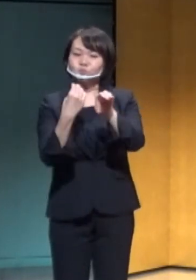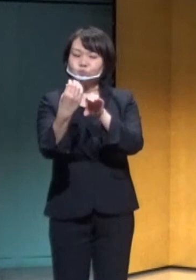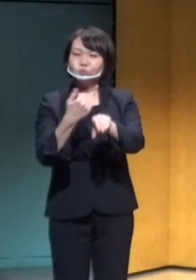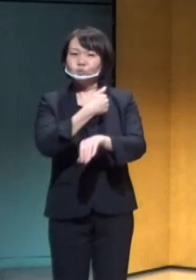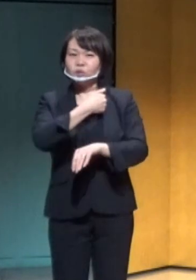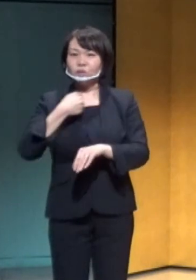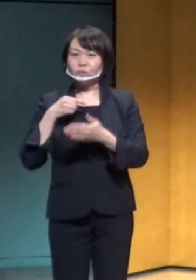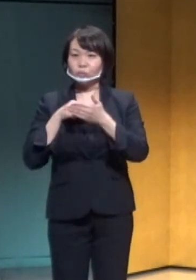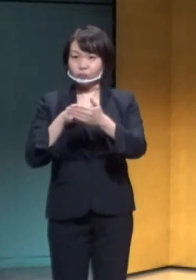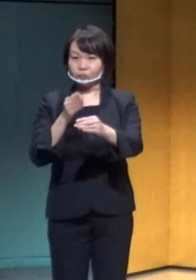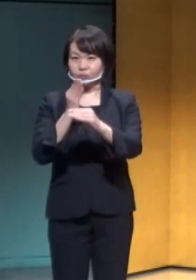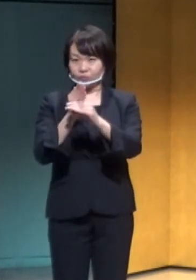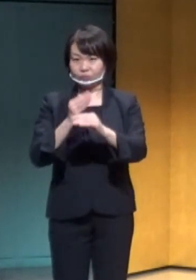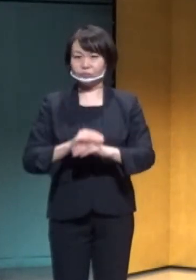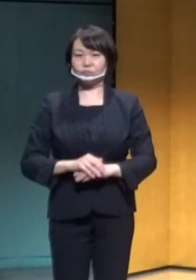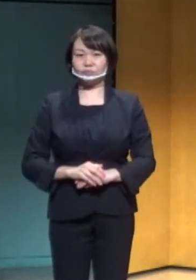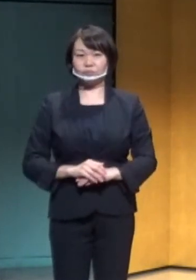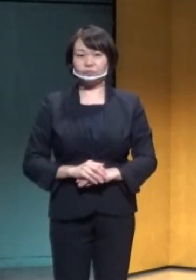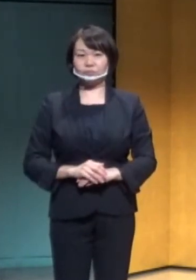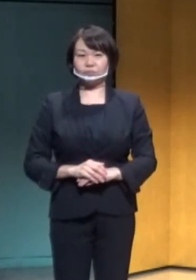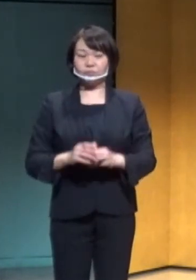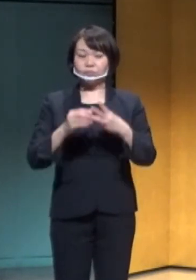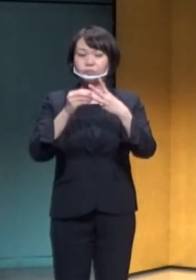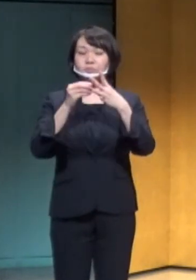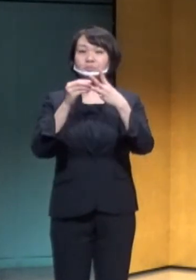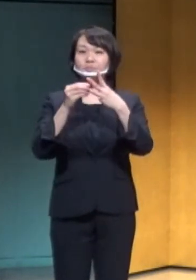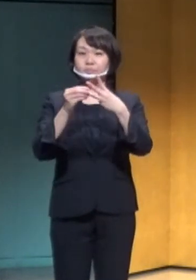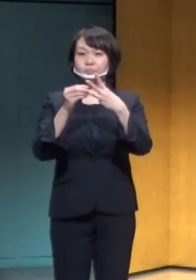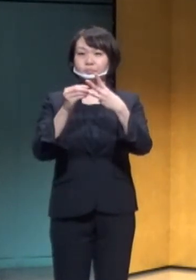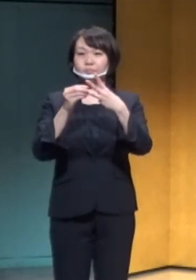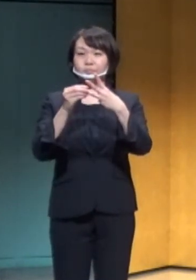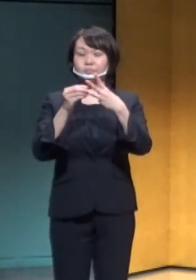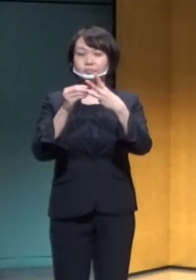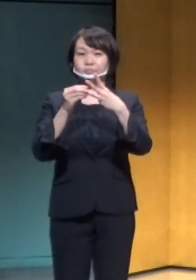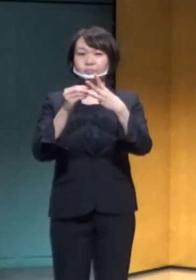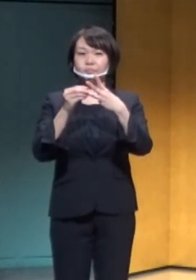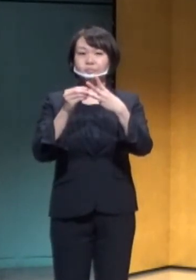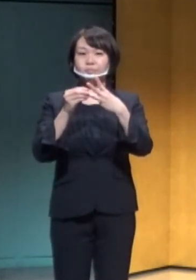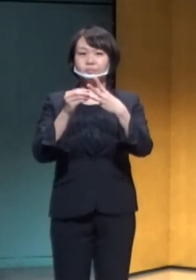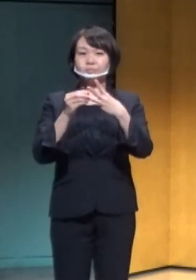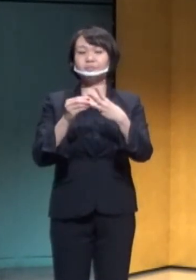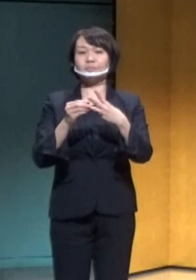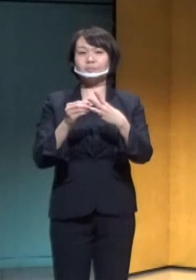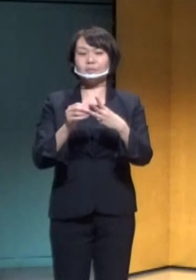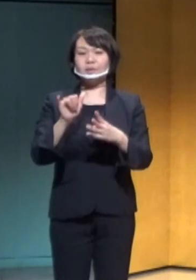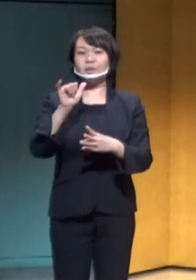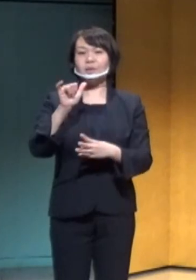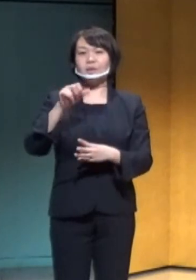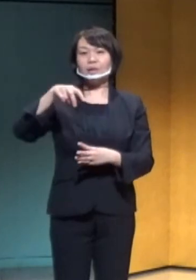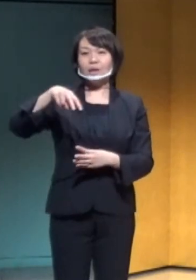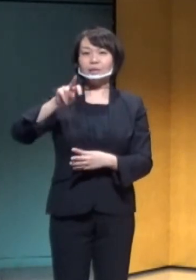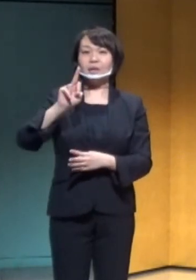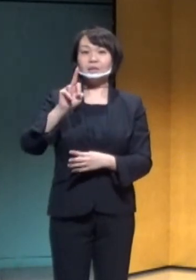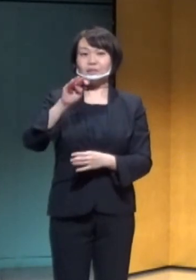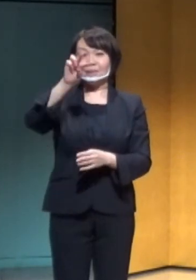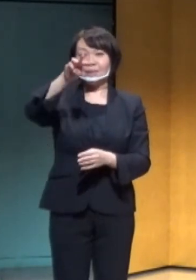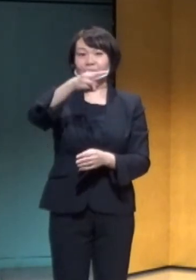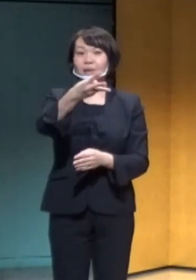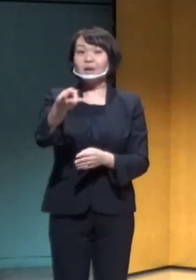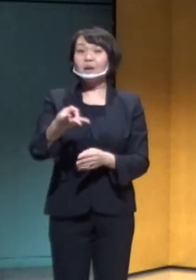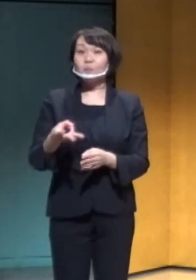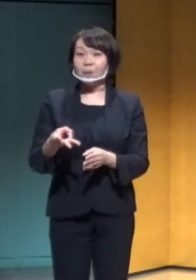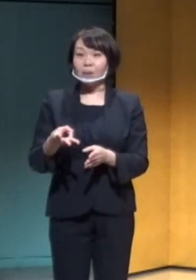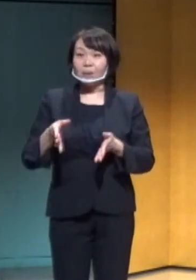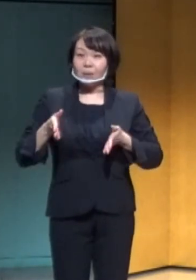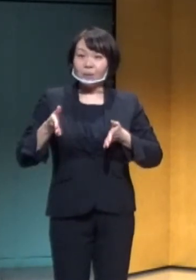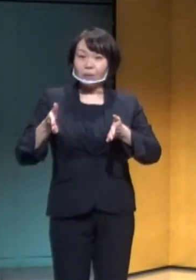力をしているところでございます。それから最後に3点目、柳瀬川の水谷調節池の工事でございますが、